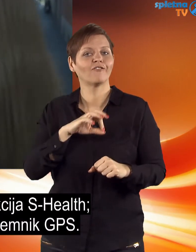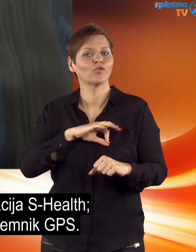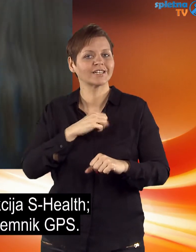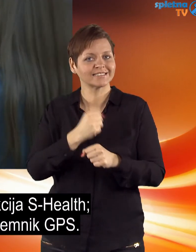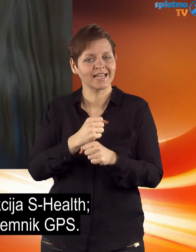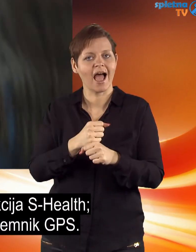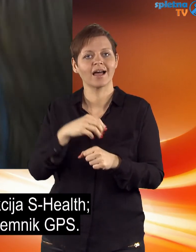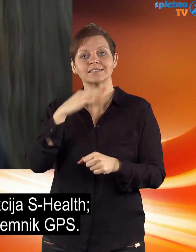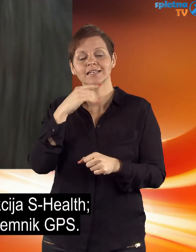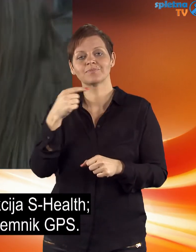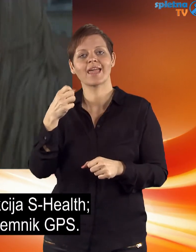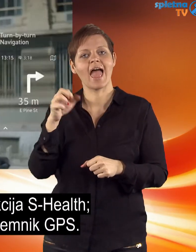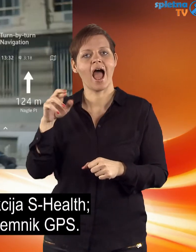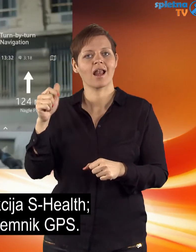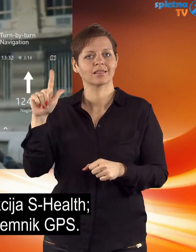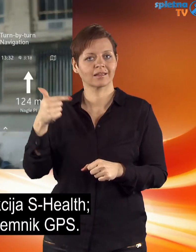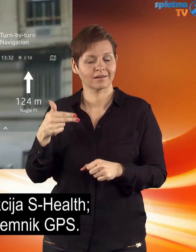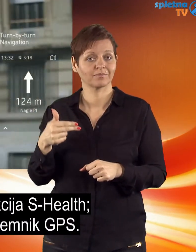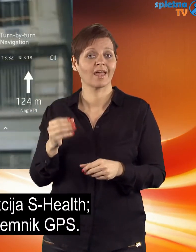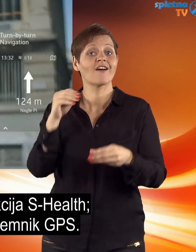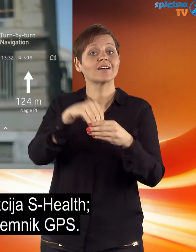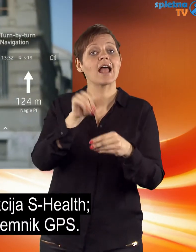ima sprejemnik GPS.